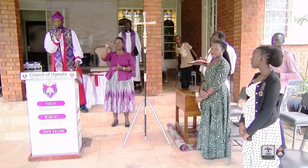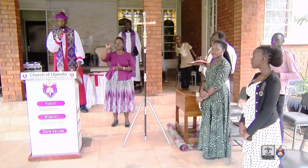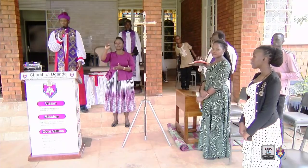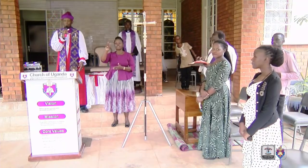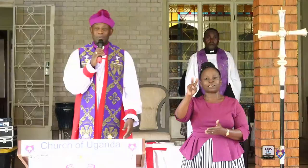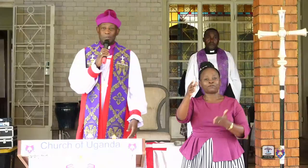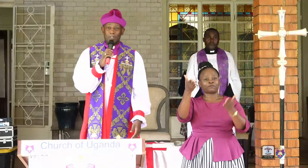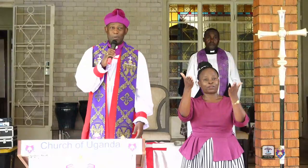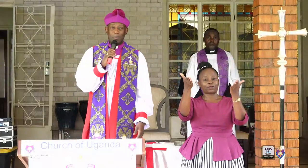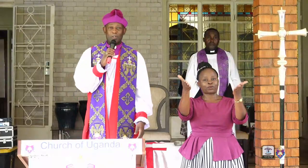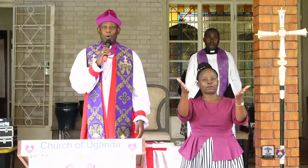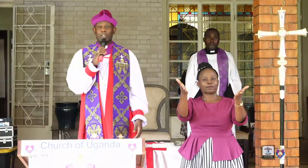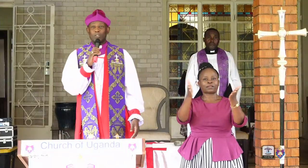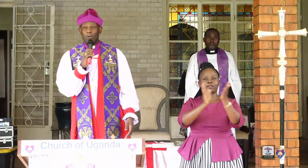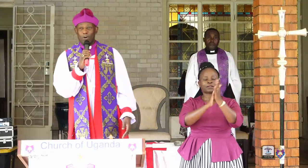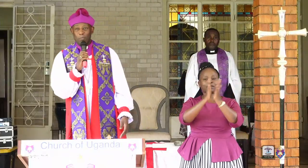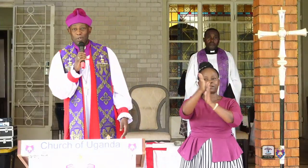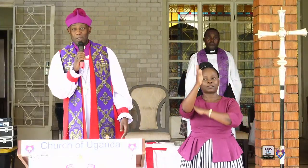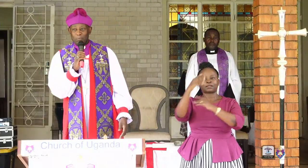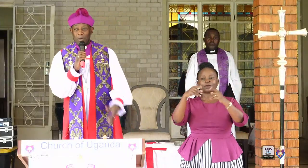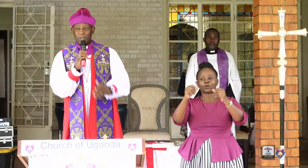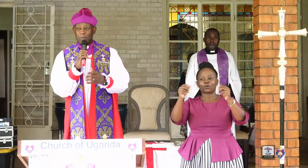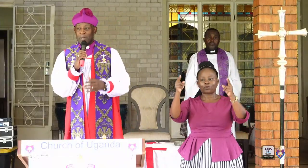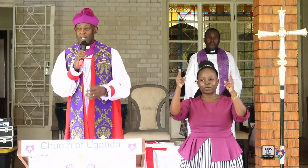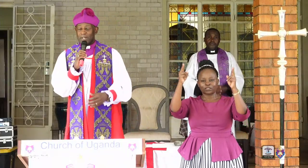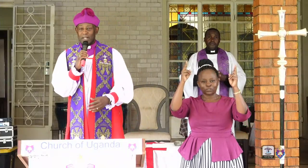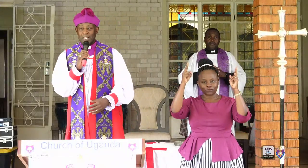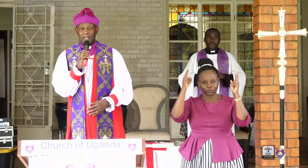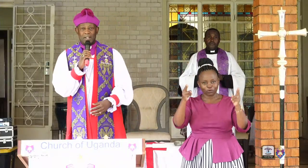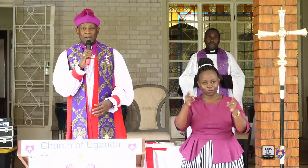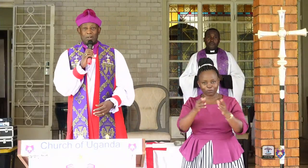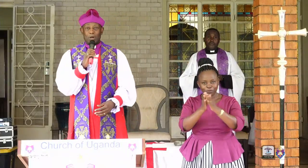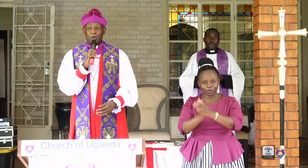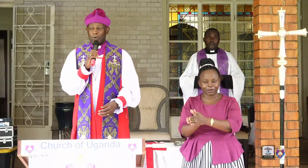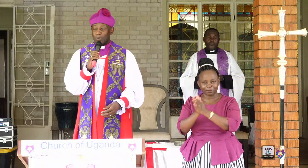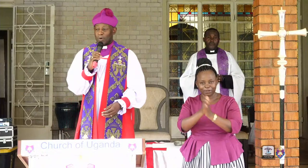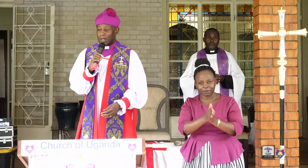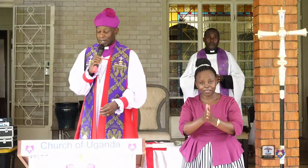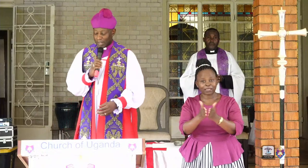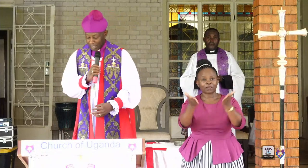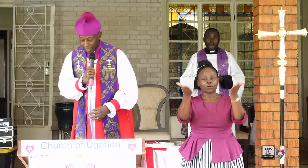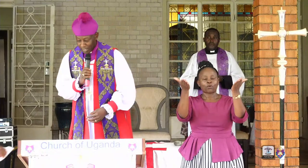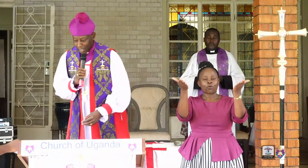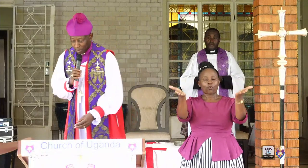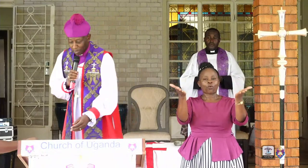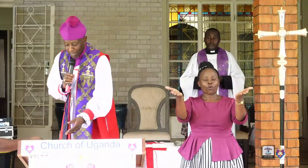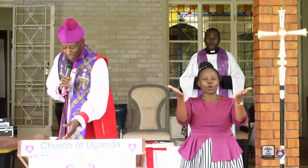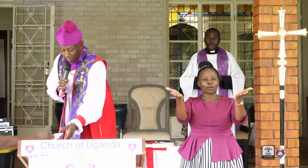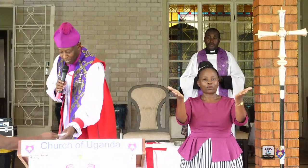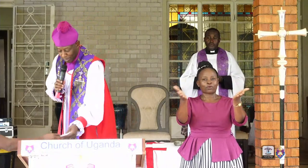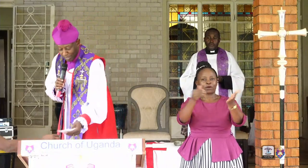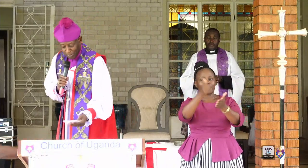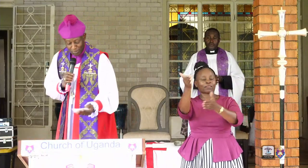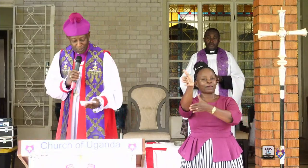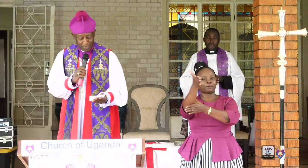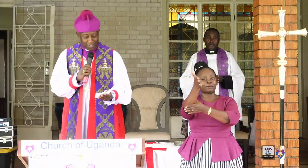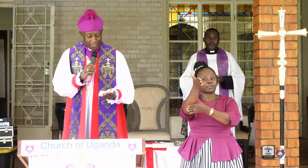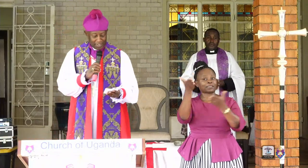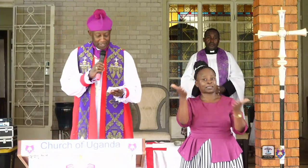wano mkama yebazi. Words of Hope mwebale nyo mwebale dala. Walu abawele zabala